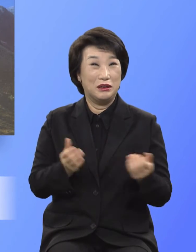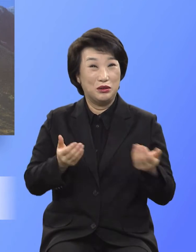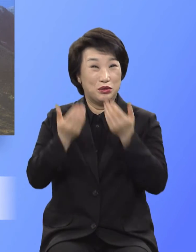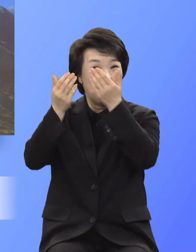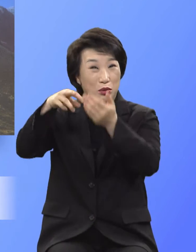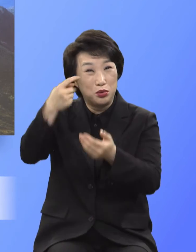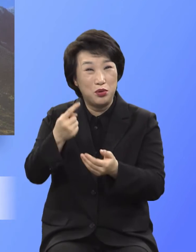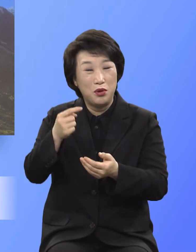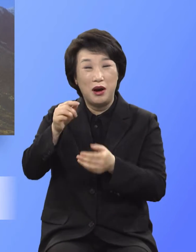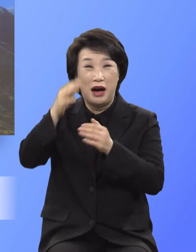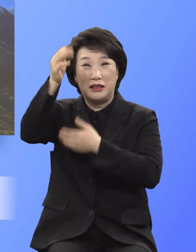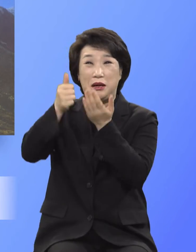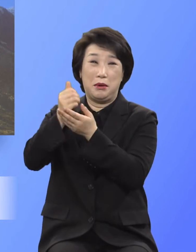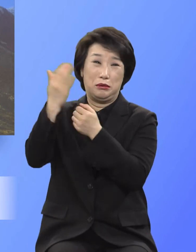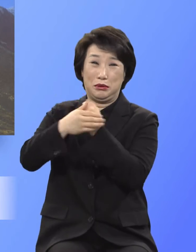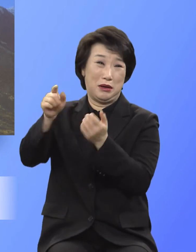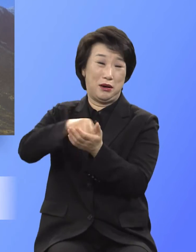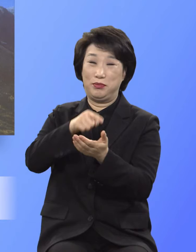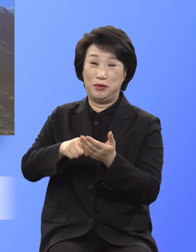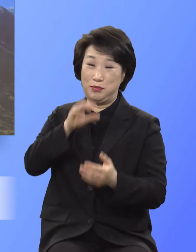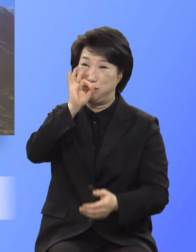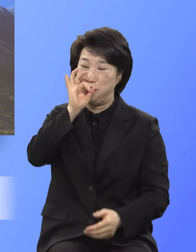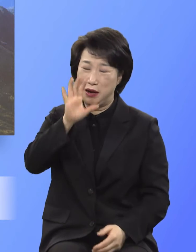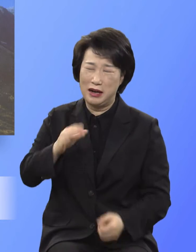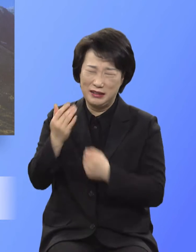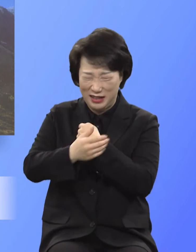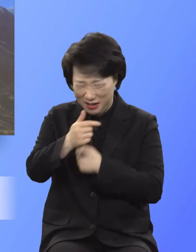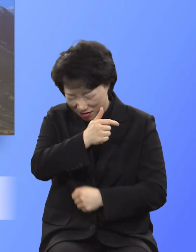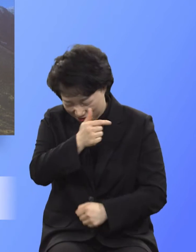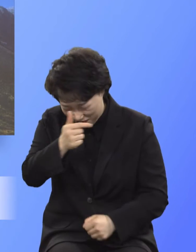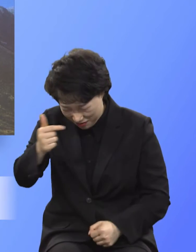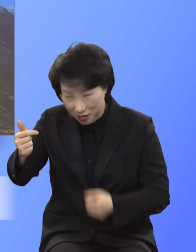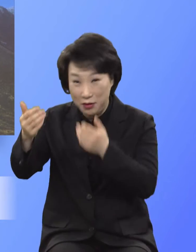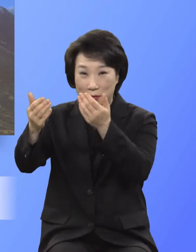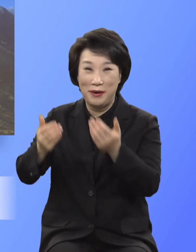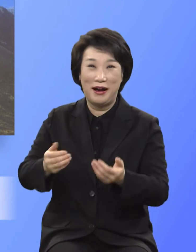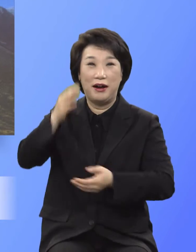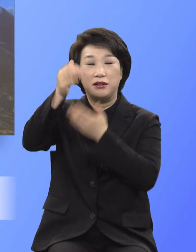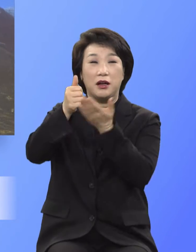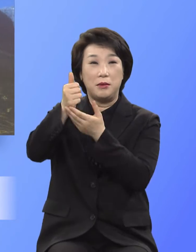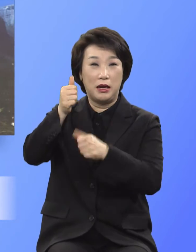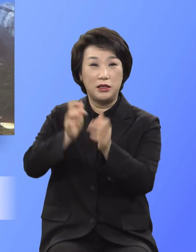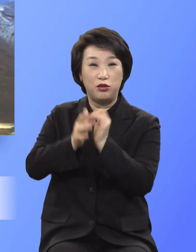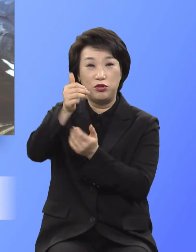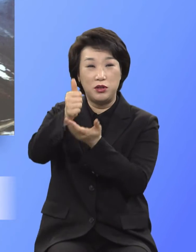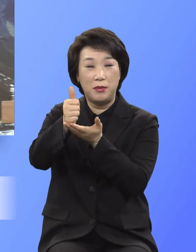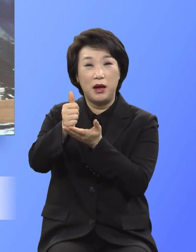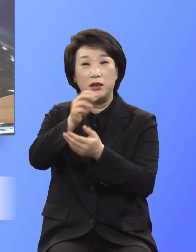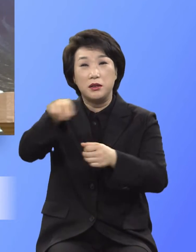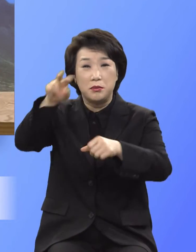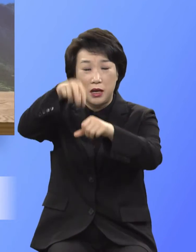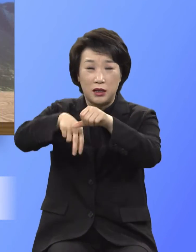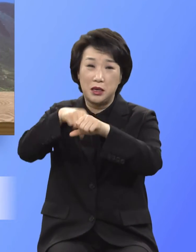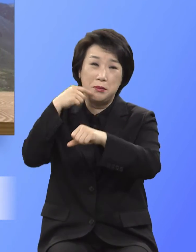갚을 길 없는 이 큰 은혜로 하나님의 아들의